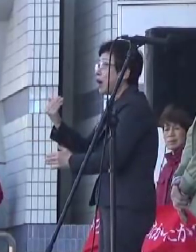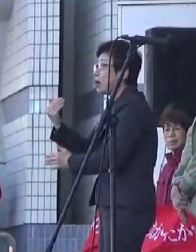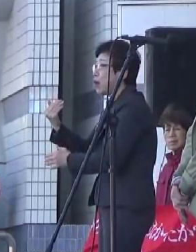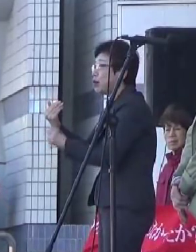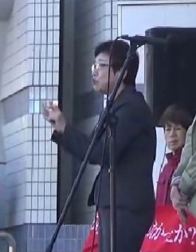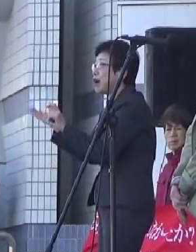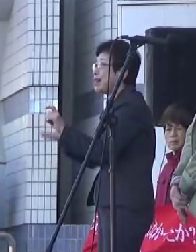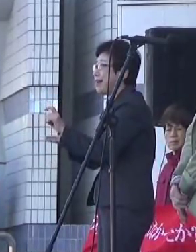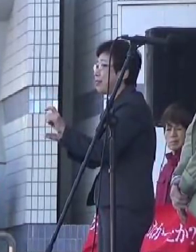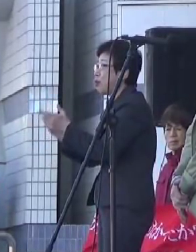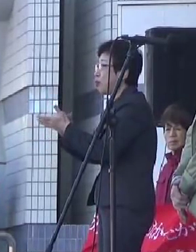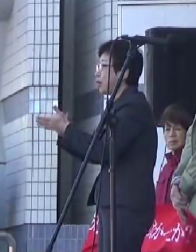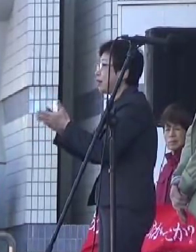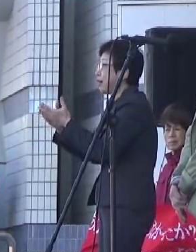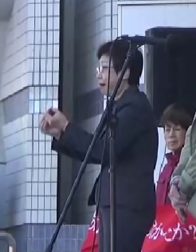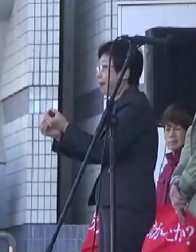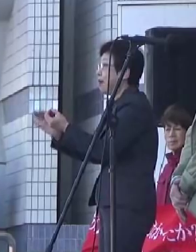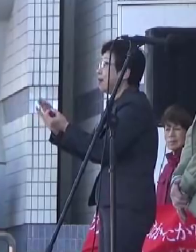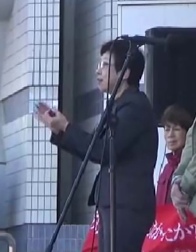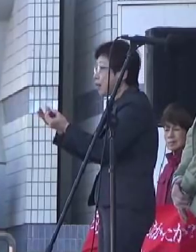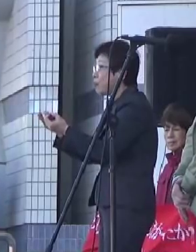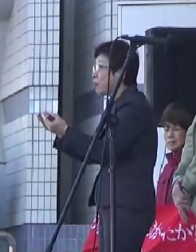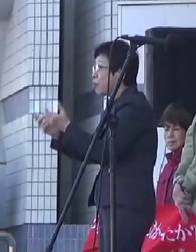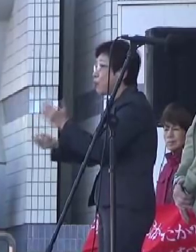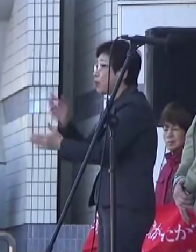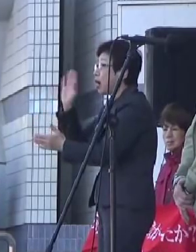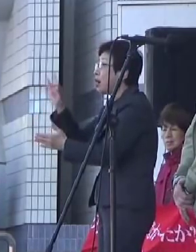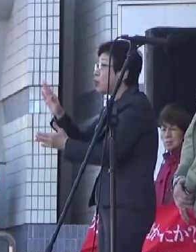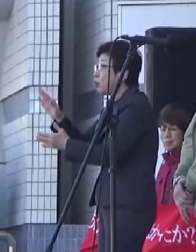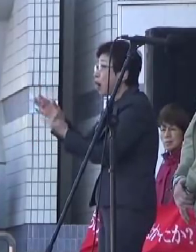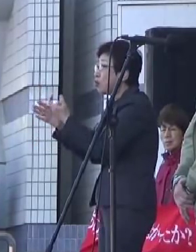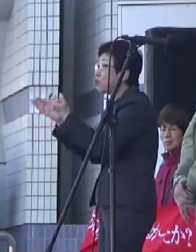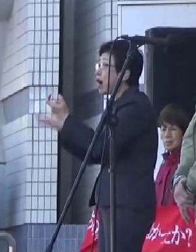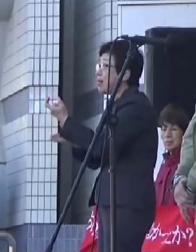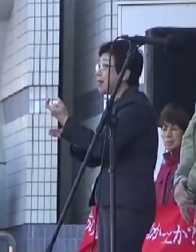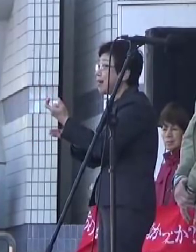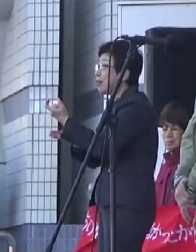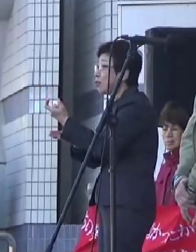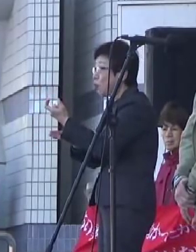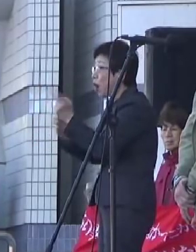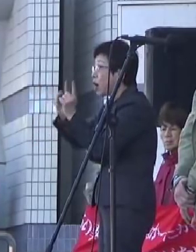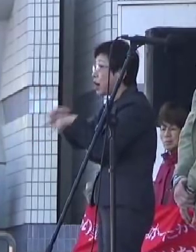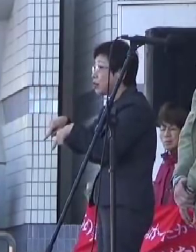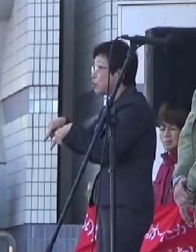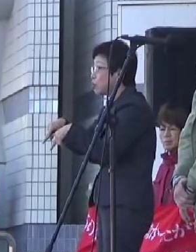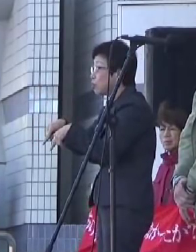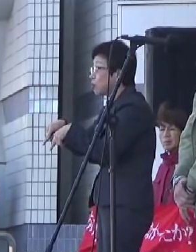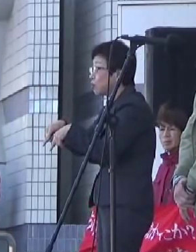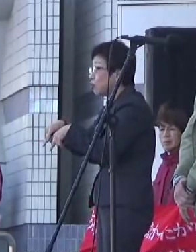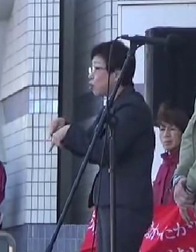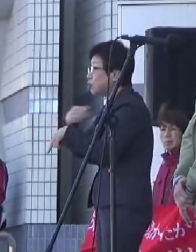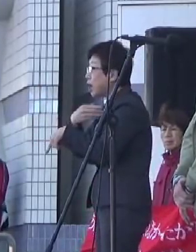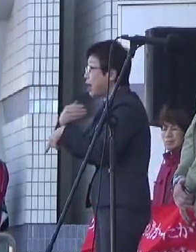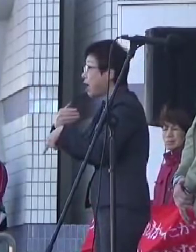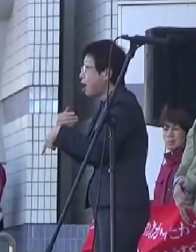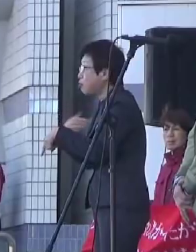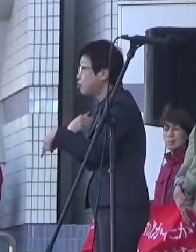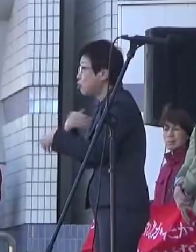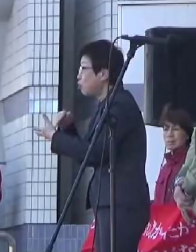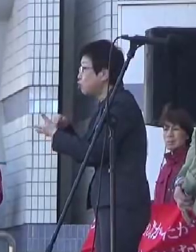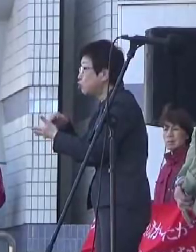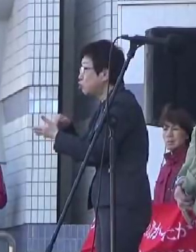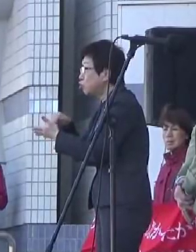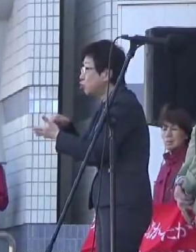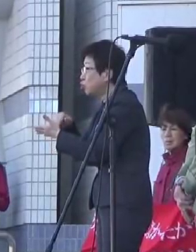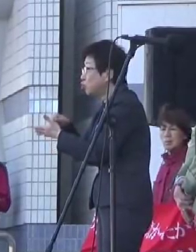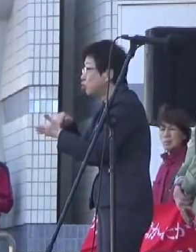1割でした。ところが事故後は6割がカットされるという数値になったの